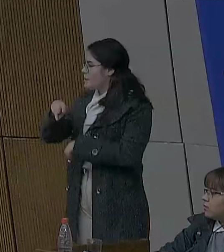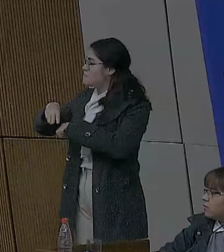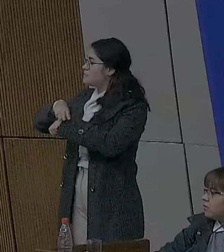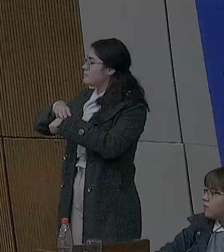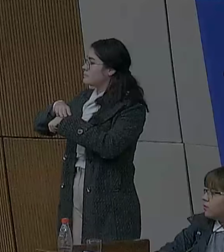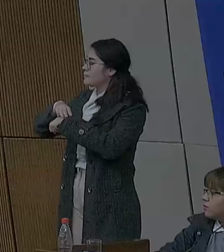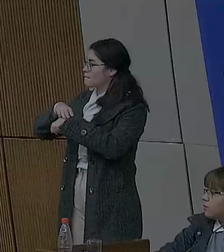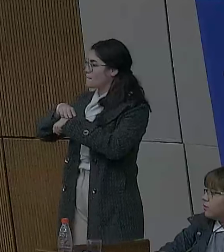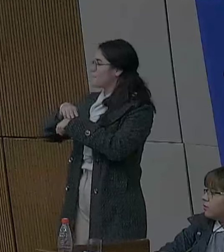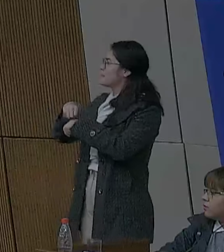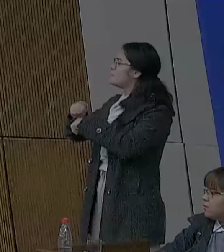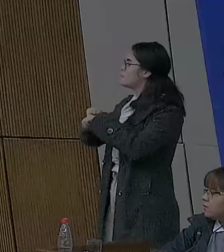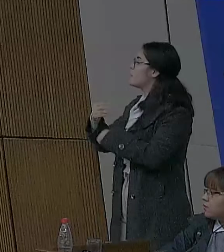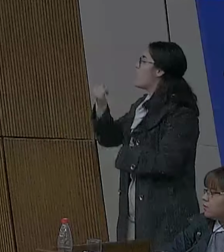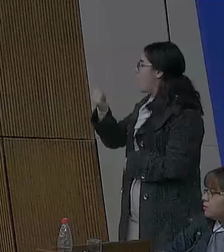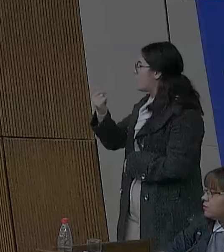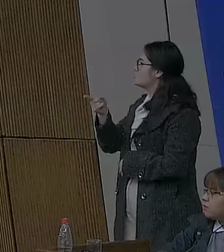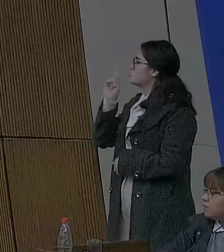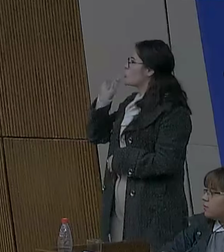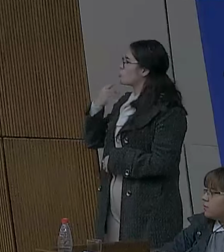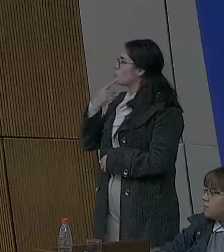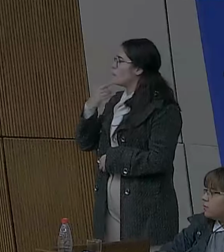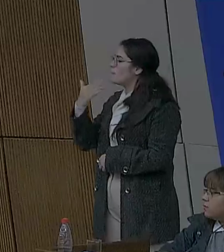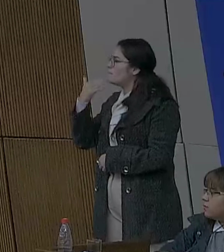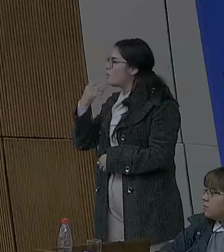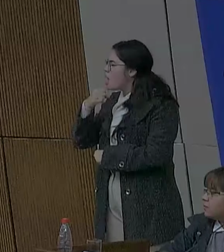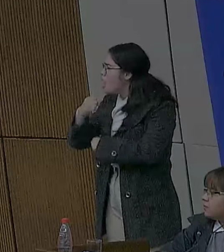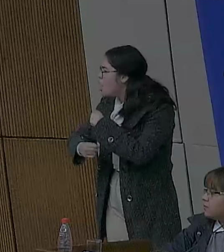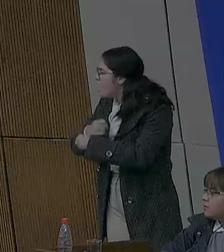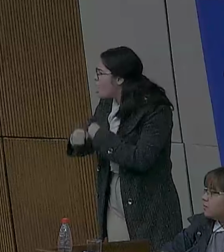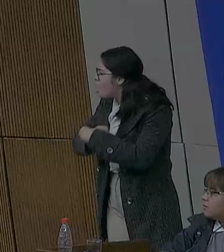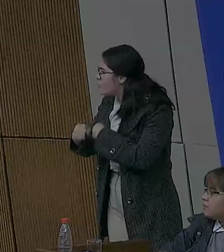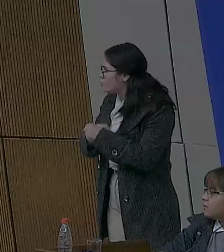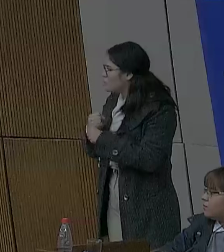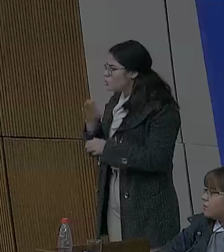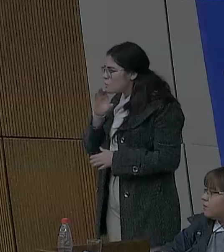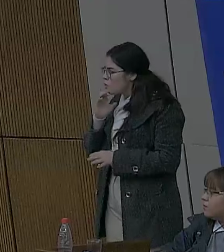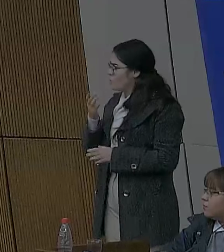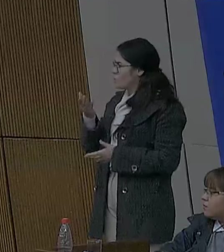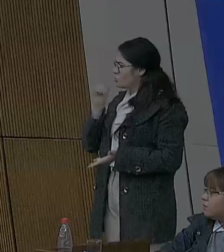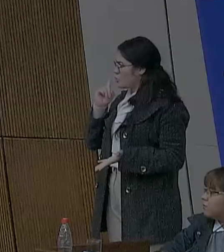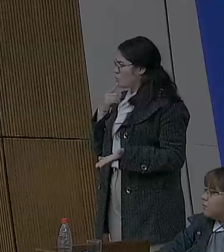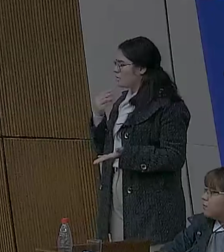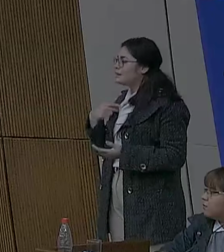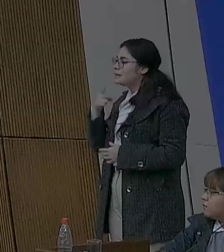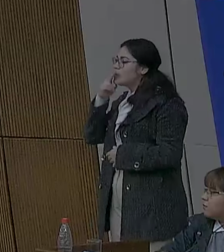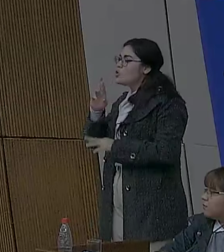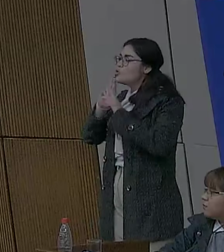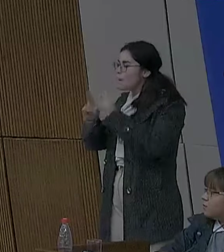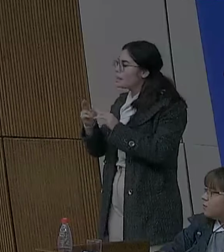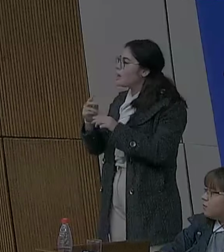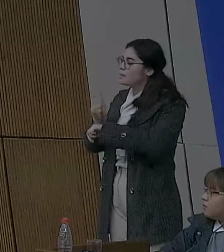Dice, él no sabe en qué sector estás vos, dice, pero en el ministerio, por ejemplo, hay personas sordas que trabajan y están hace muchos, muchos años,